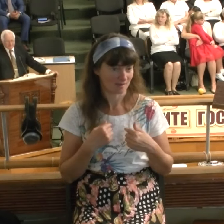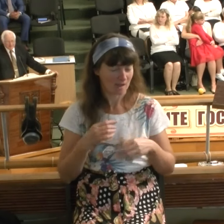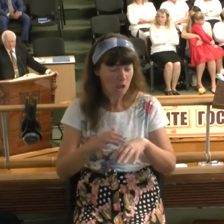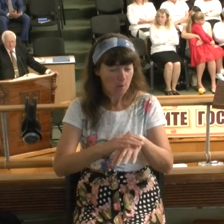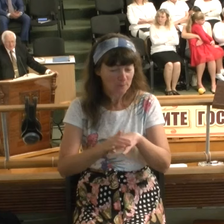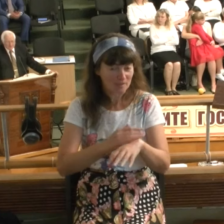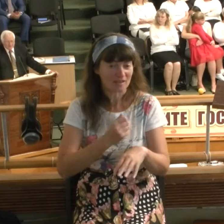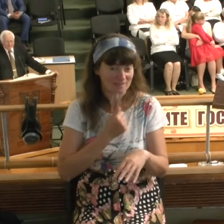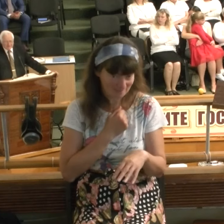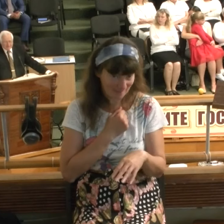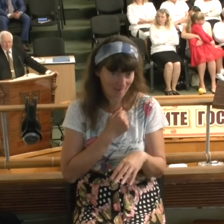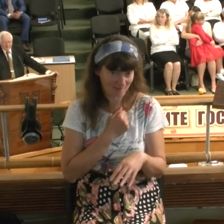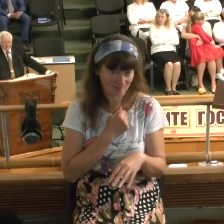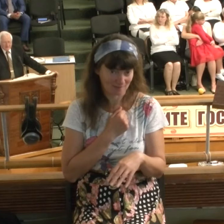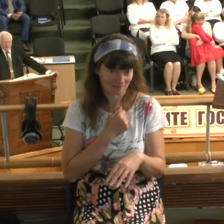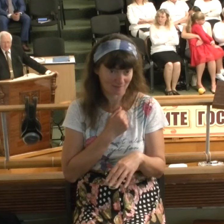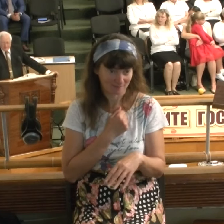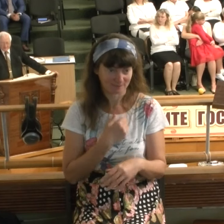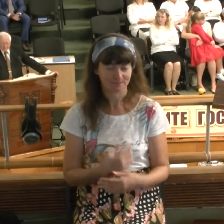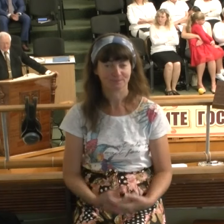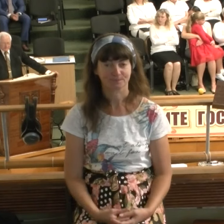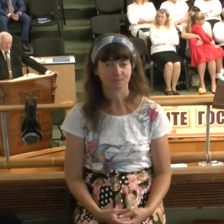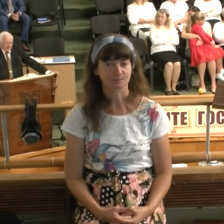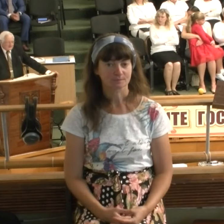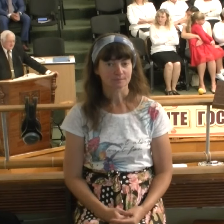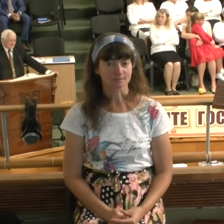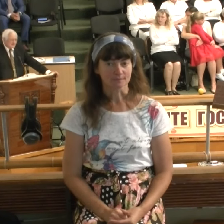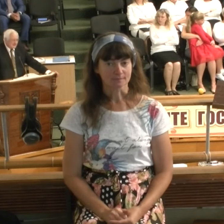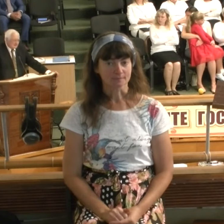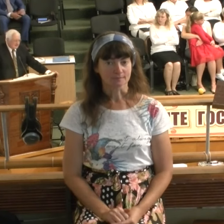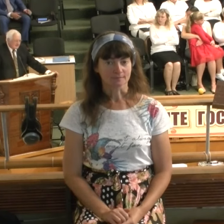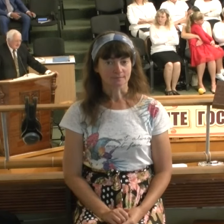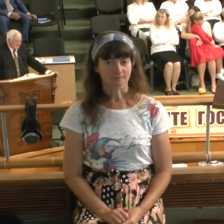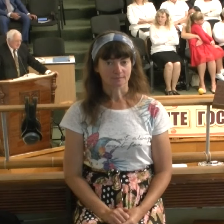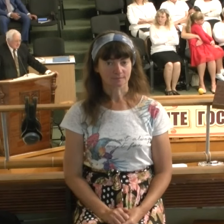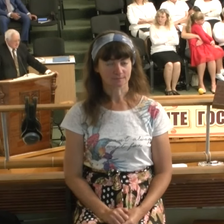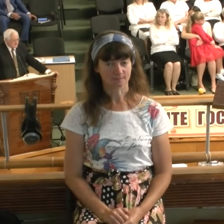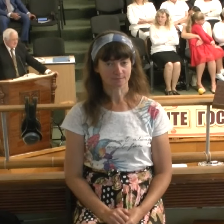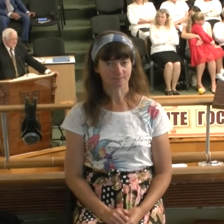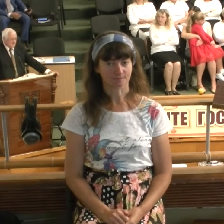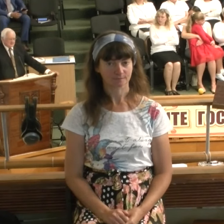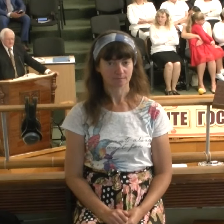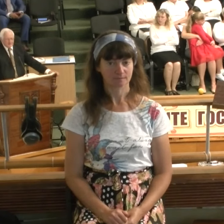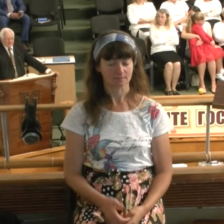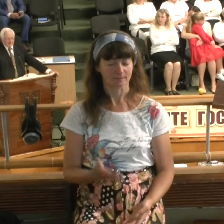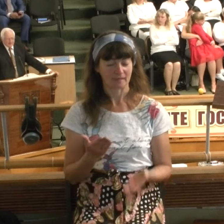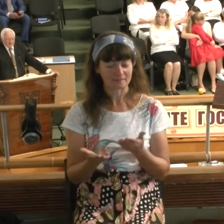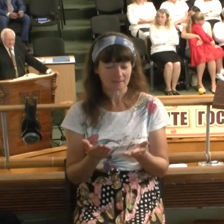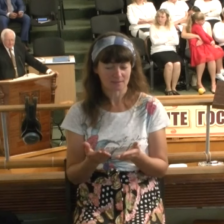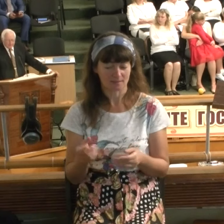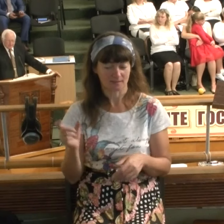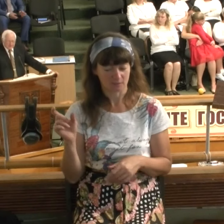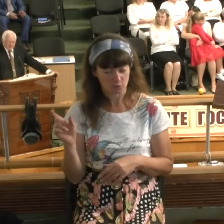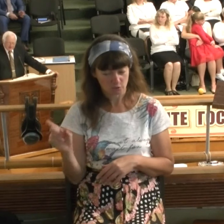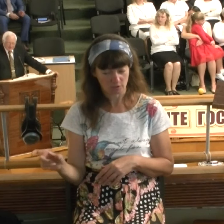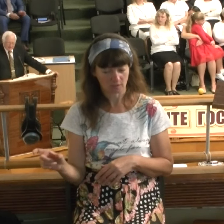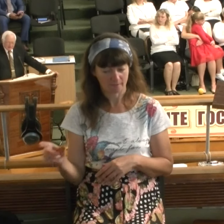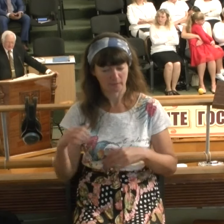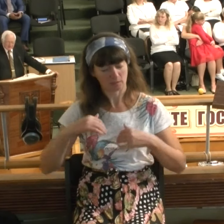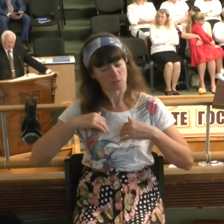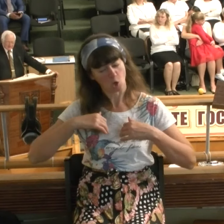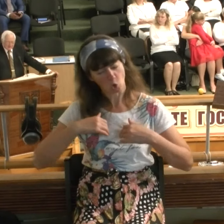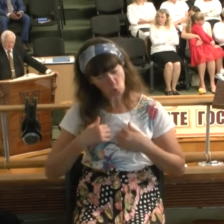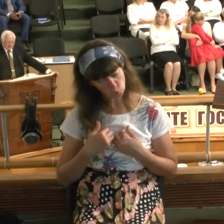мы не всегда можем видеть, мы не всегда можем догадываться, потому что если человек